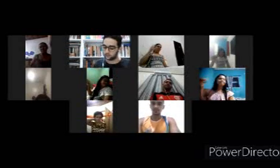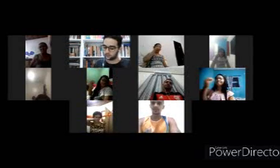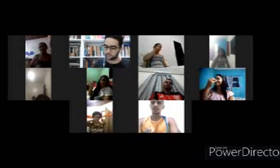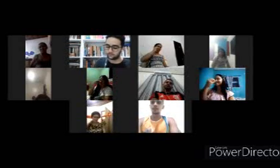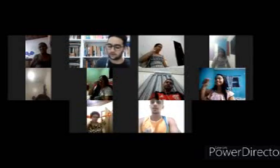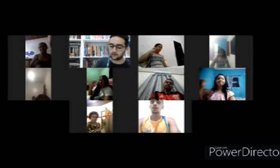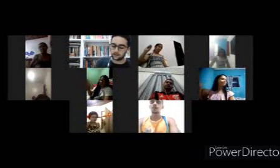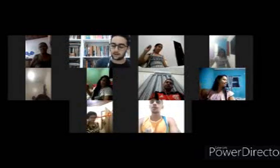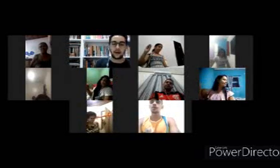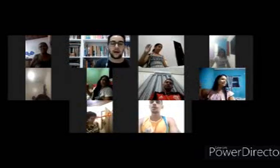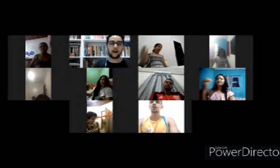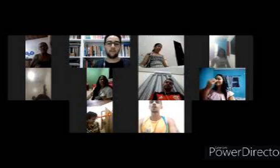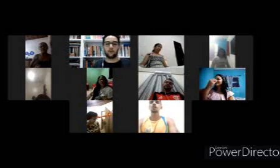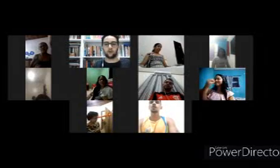Desprezo. Amor.